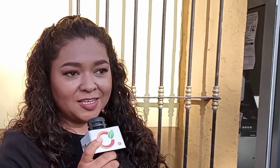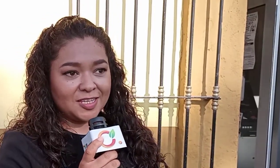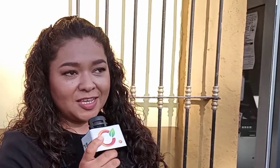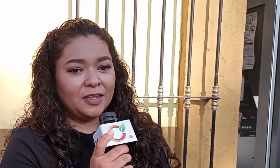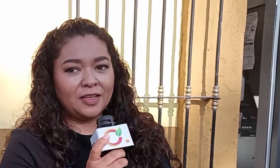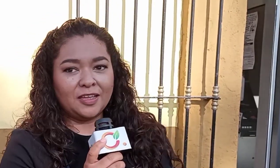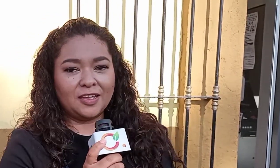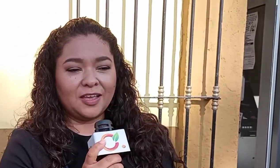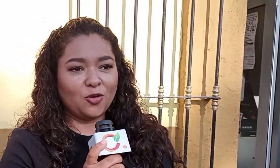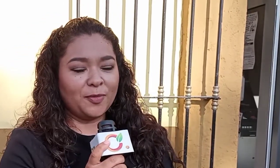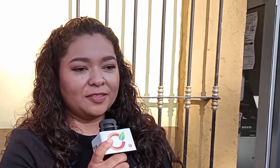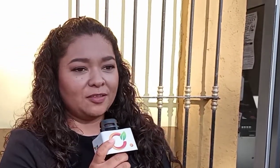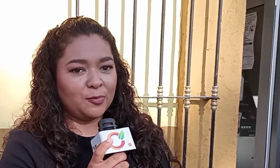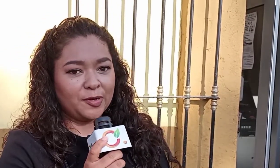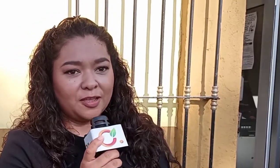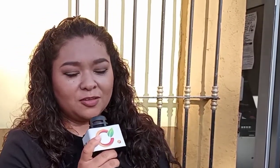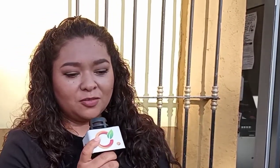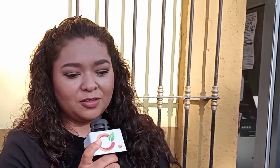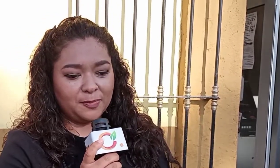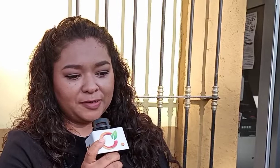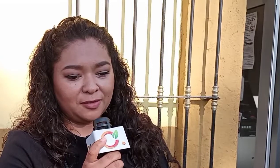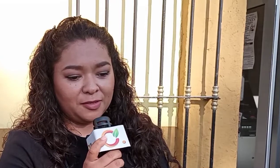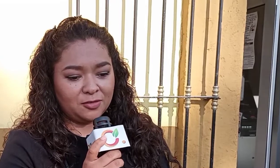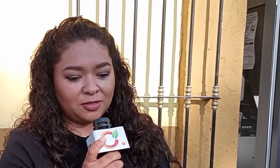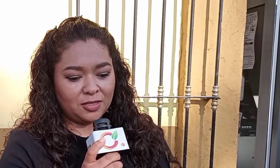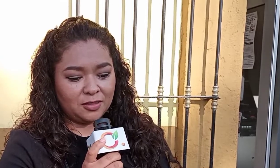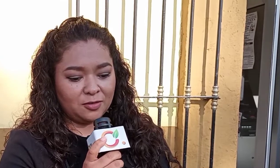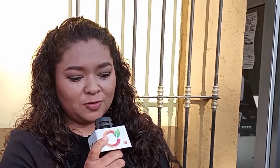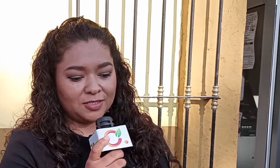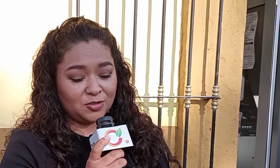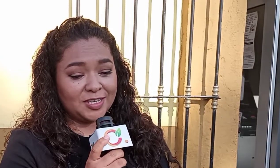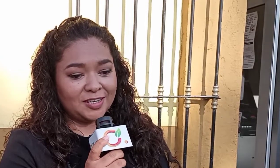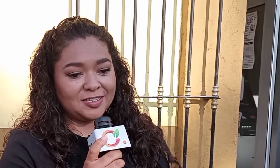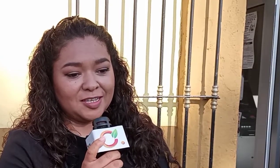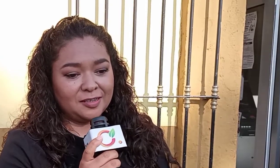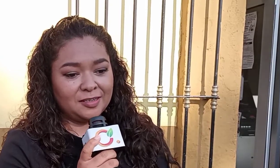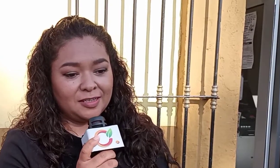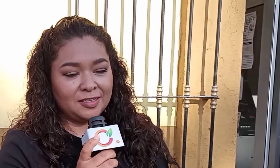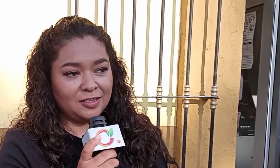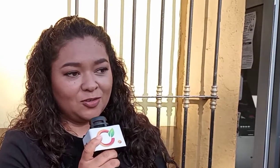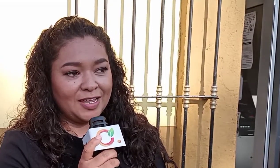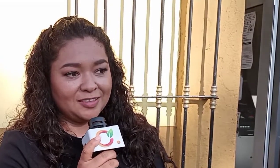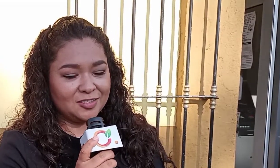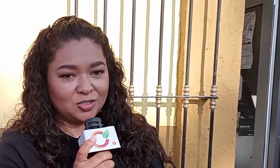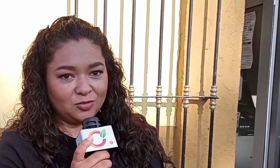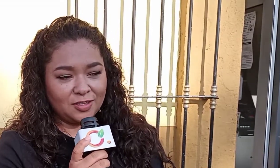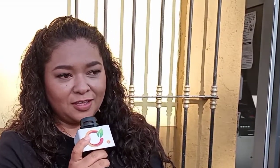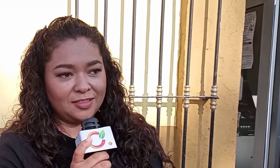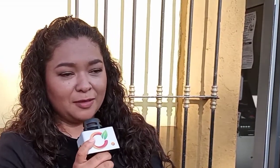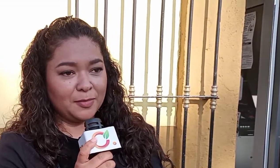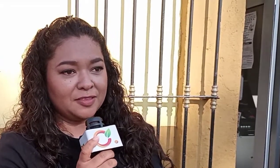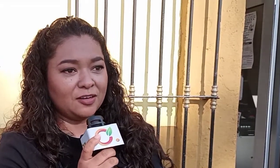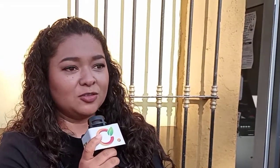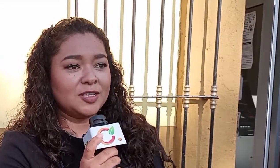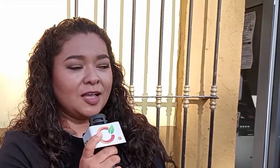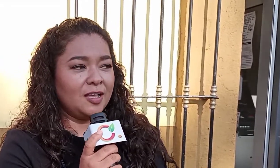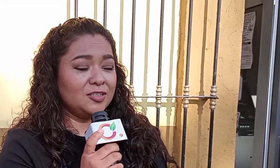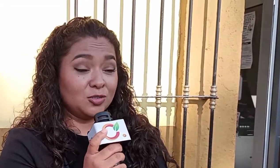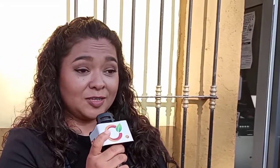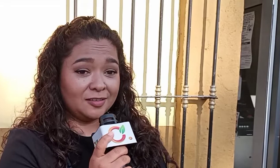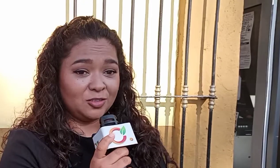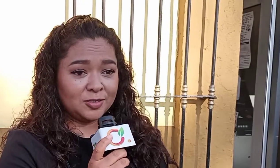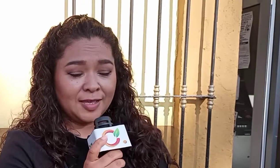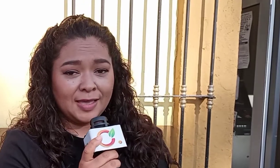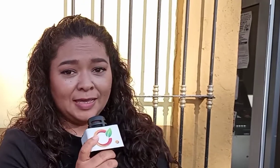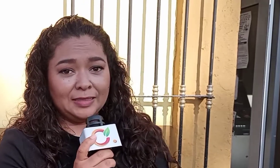de señas. He comentado por ahí con el Departamento de Educación, quienes han tenido la atención, ¿no?, de invitarnos a